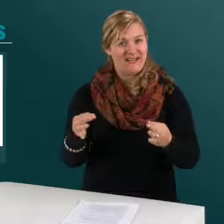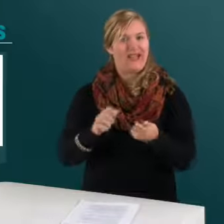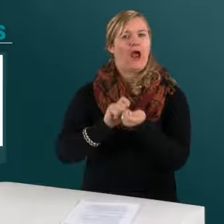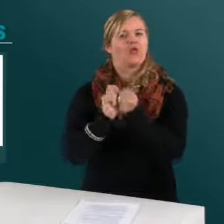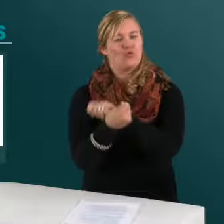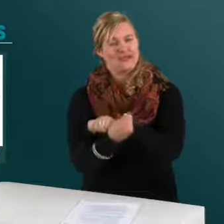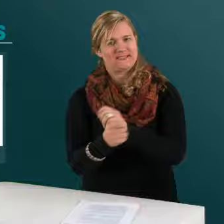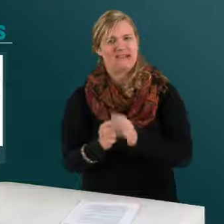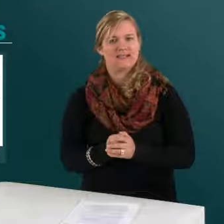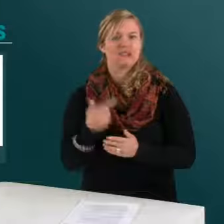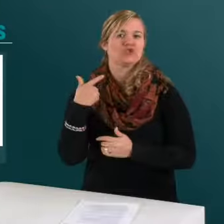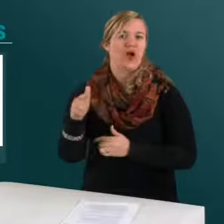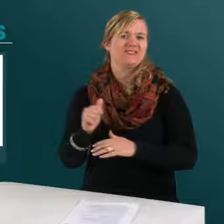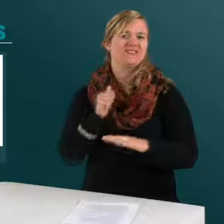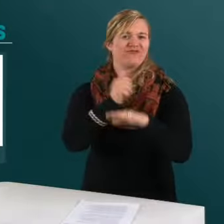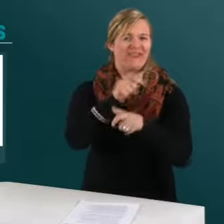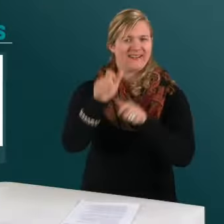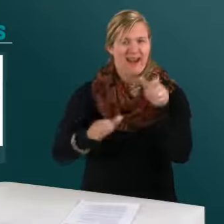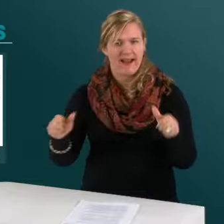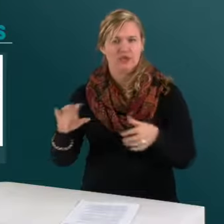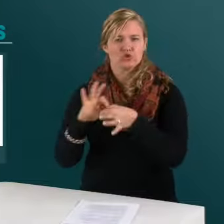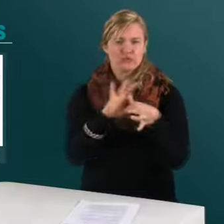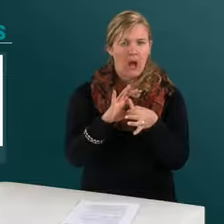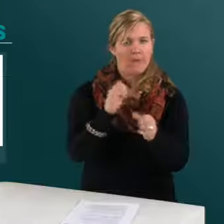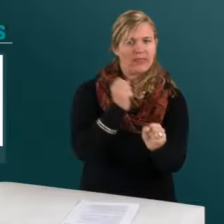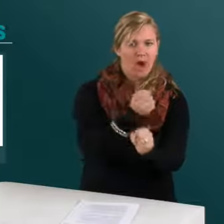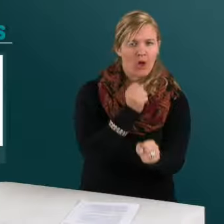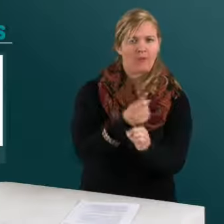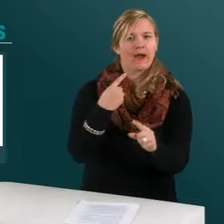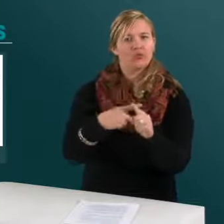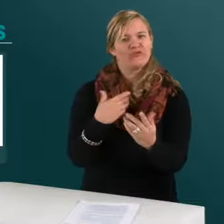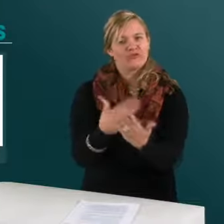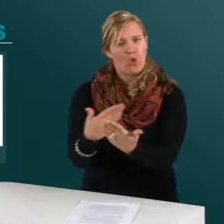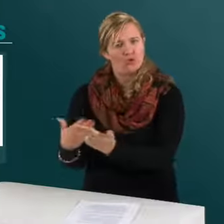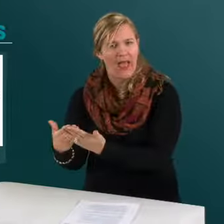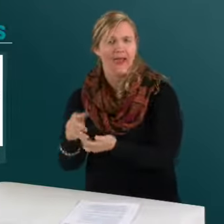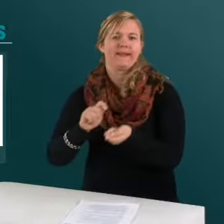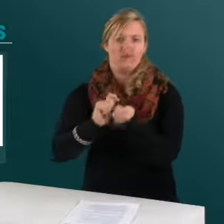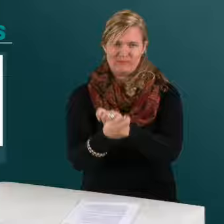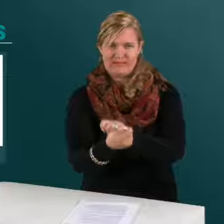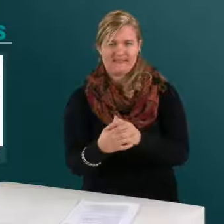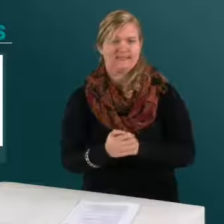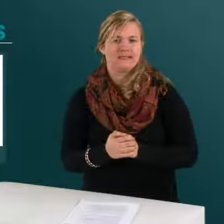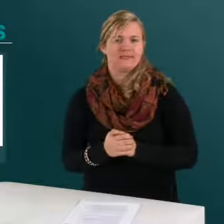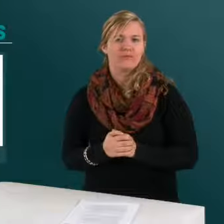gegeben 20 vertreter erarbeiten angebote und setzten maßnahmen